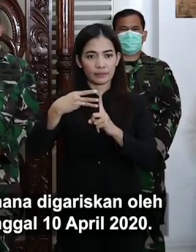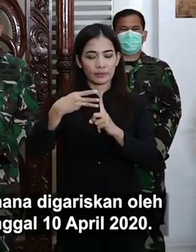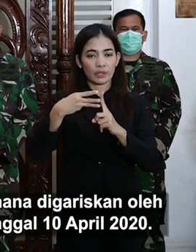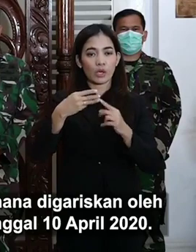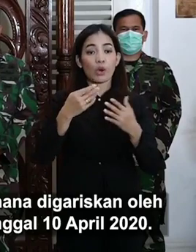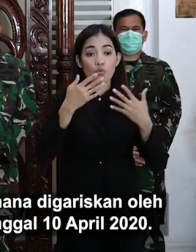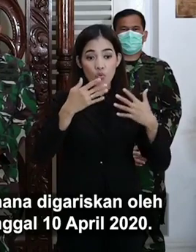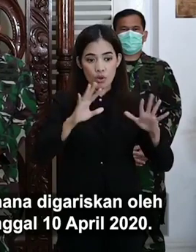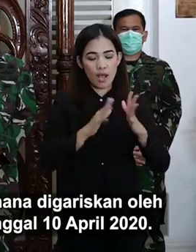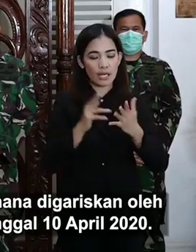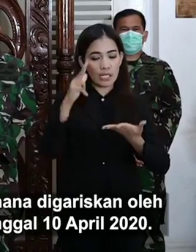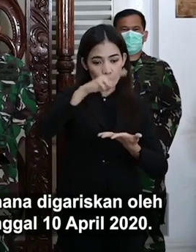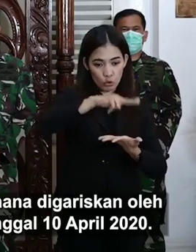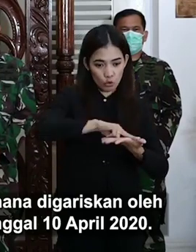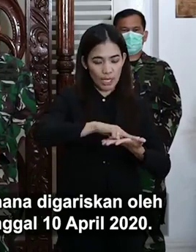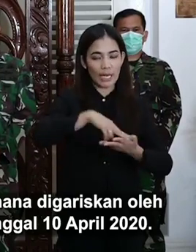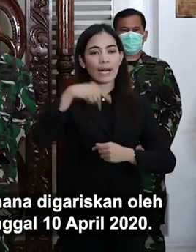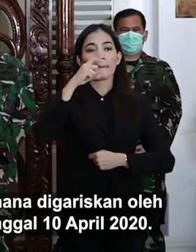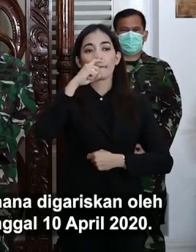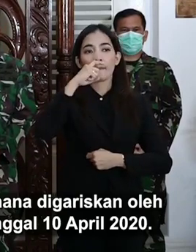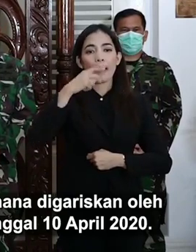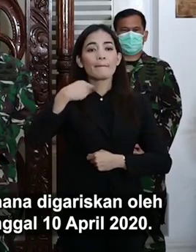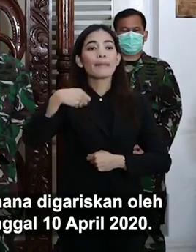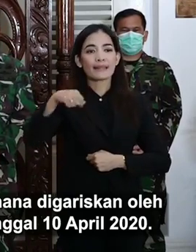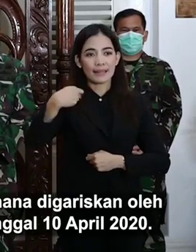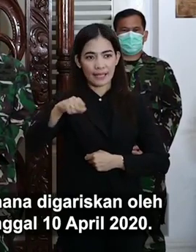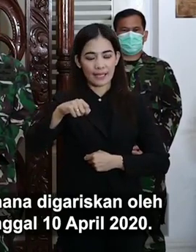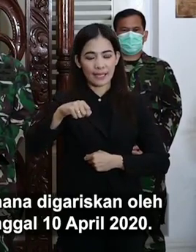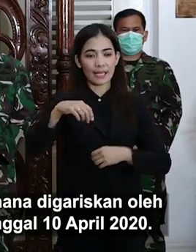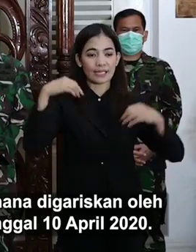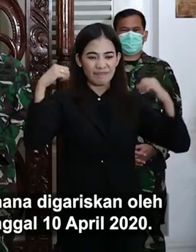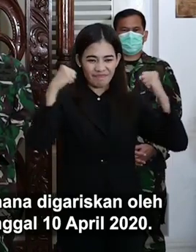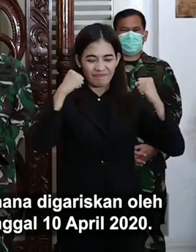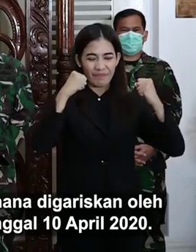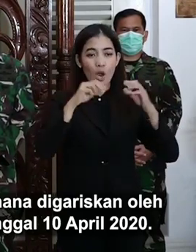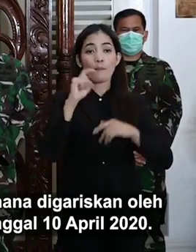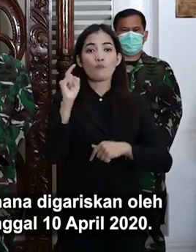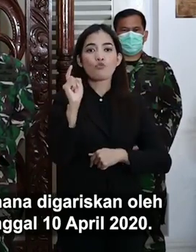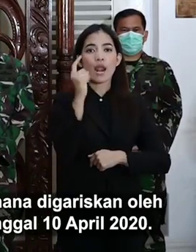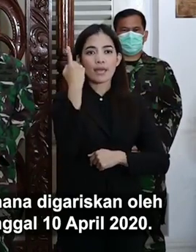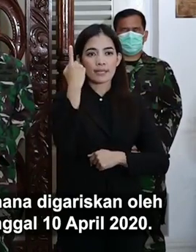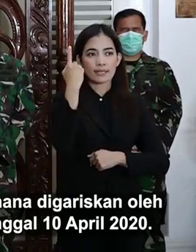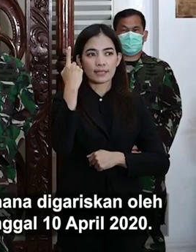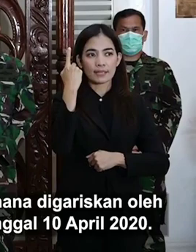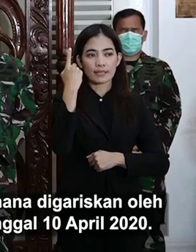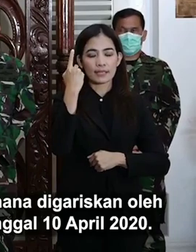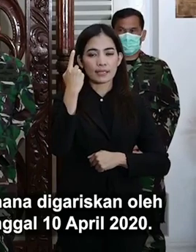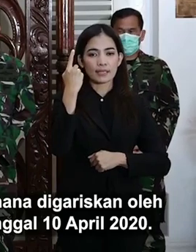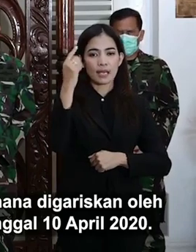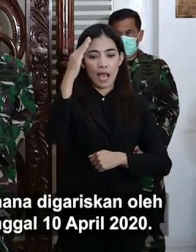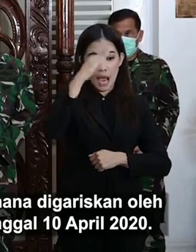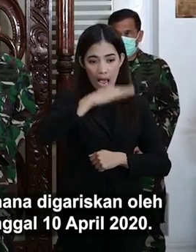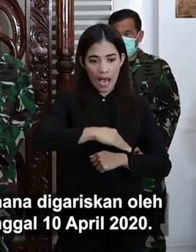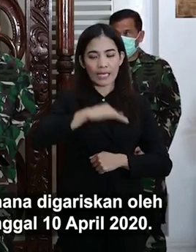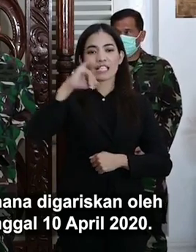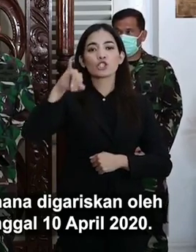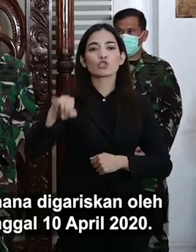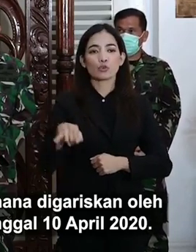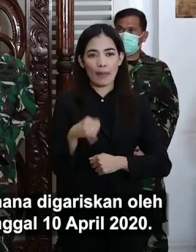digariskan oleh keputusan Menteri, efektif mulai hari